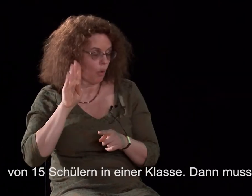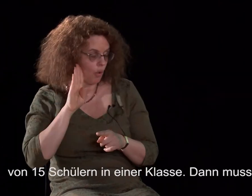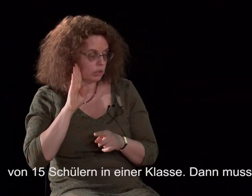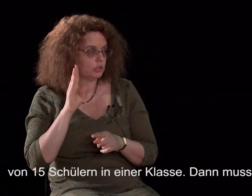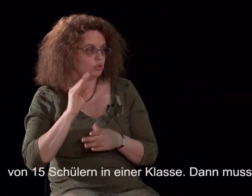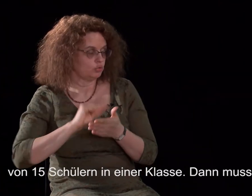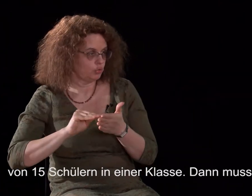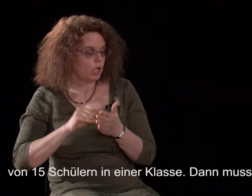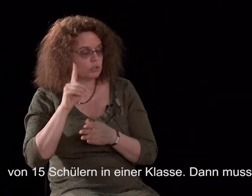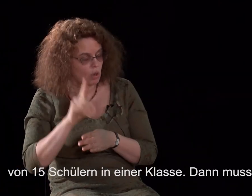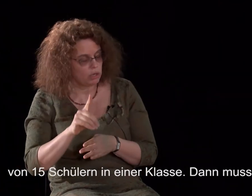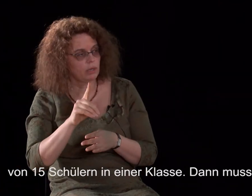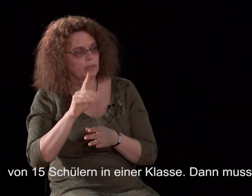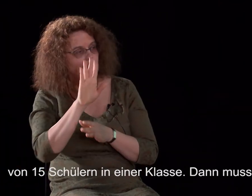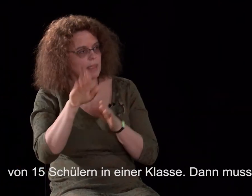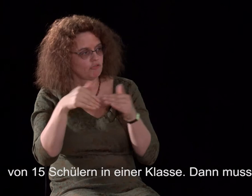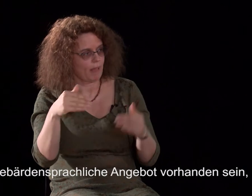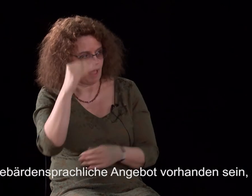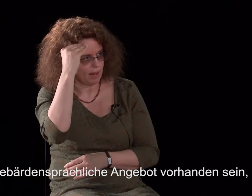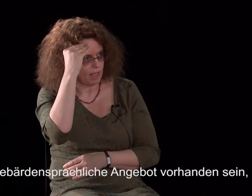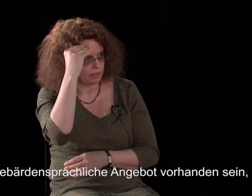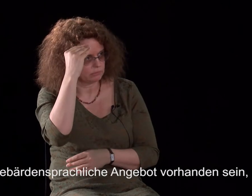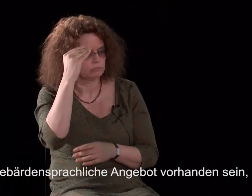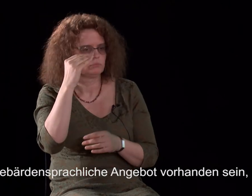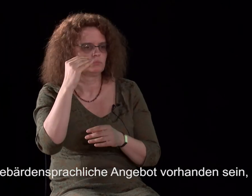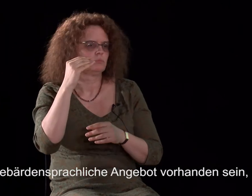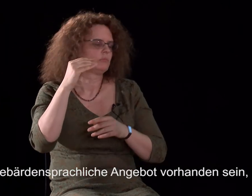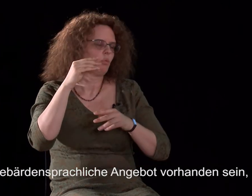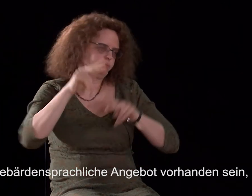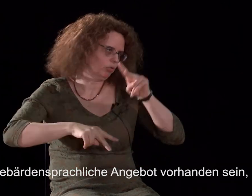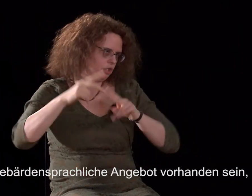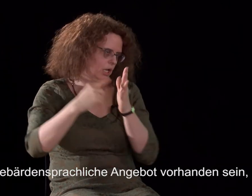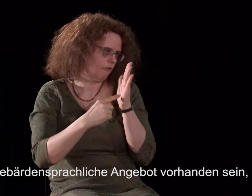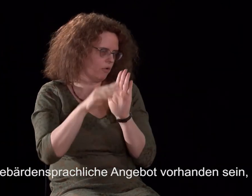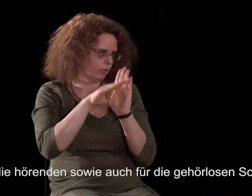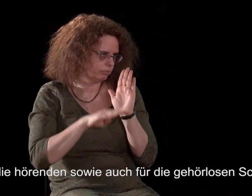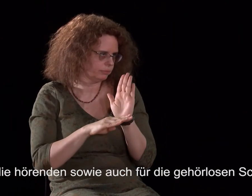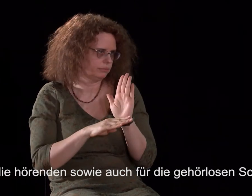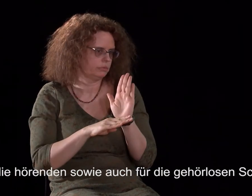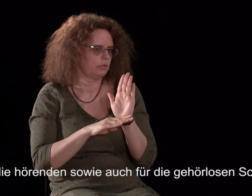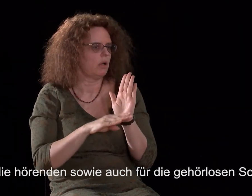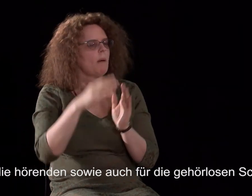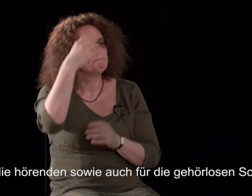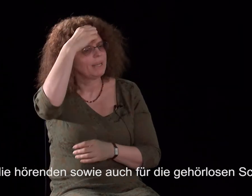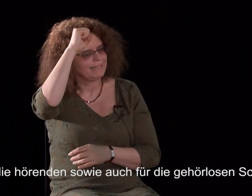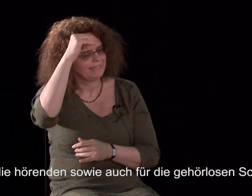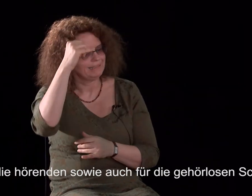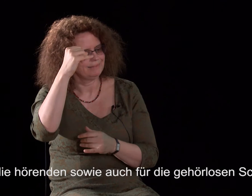in einer Klasse. Dann muss das gewährensparliche Angebot vorhanden sein, sowohl bei den Hörenden wie auch bei den gehörlosen Schülern.